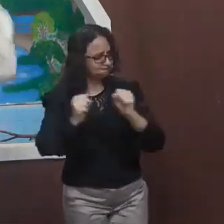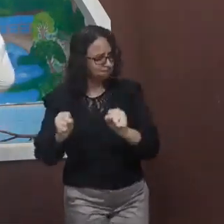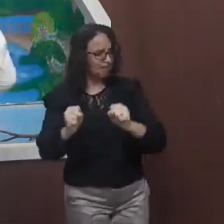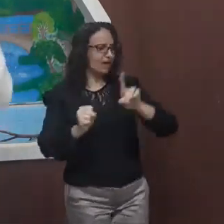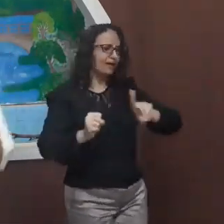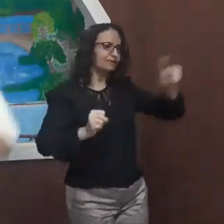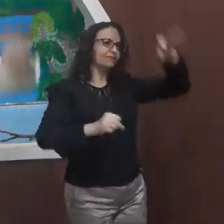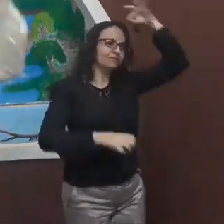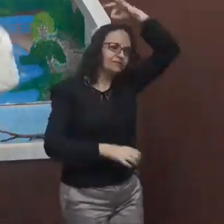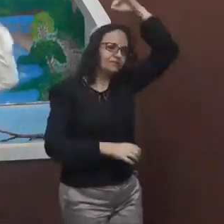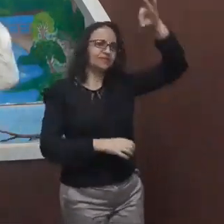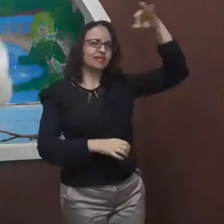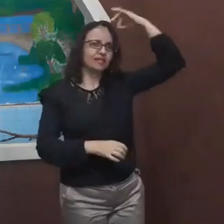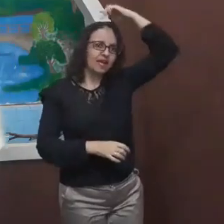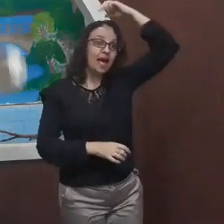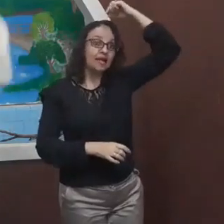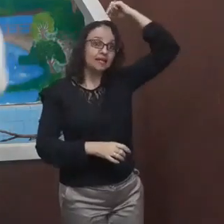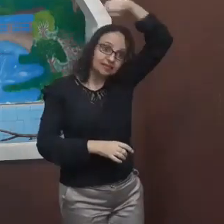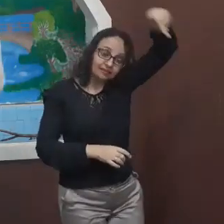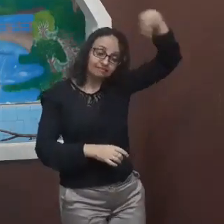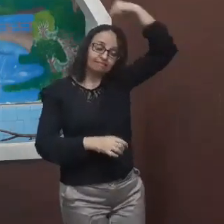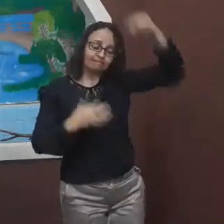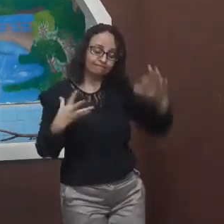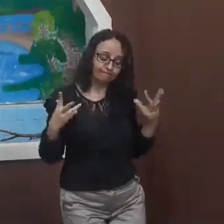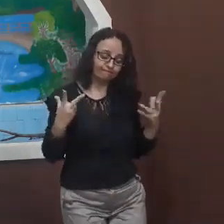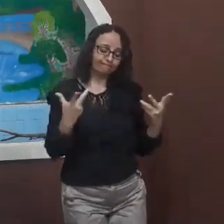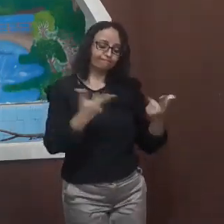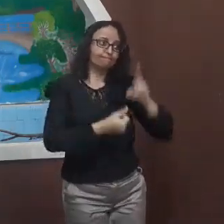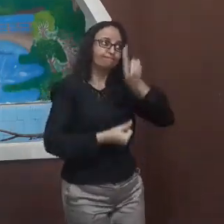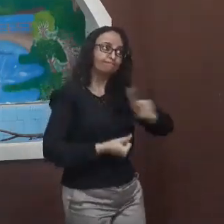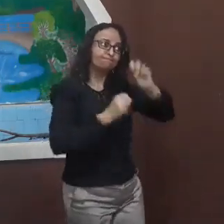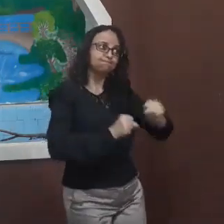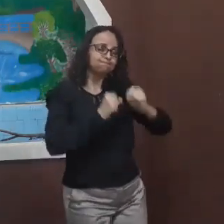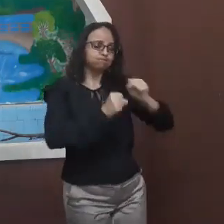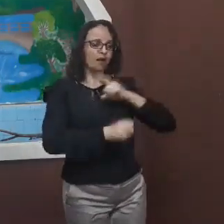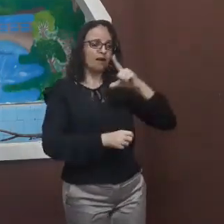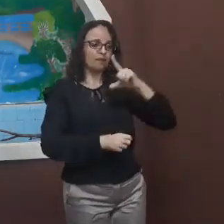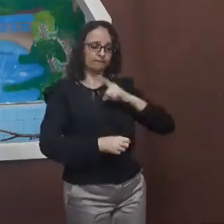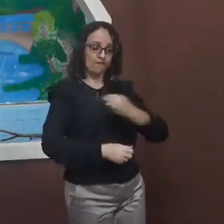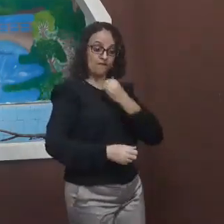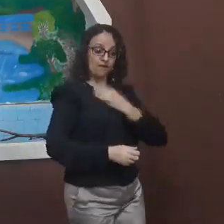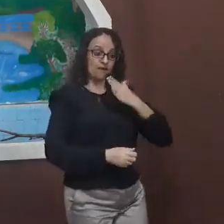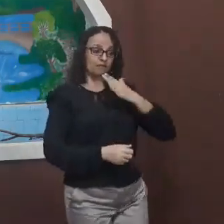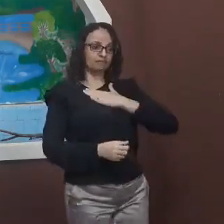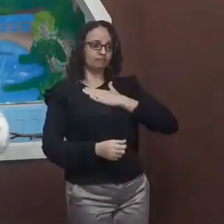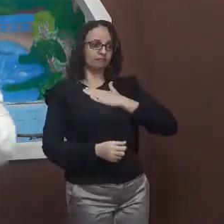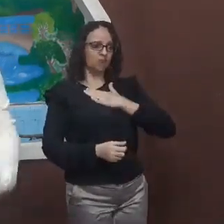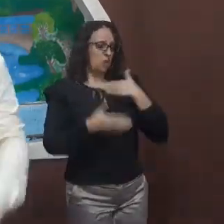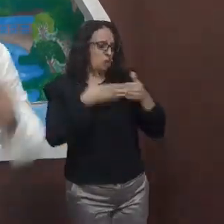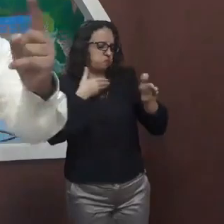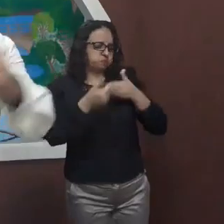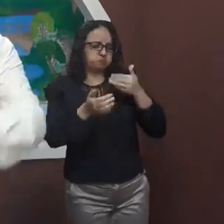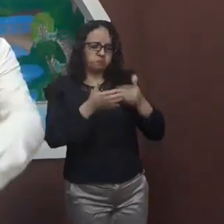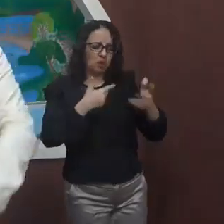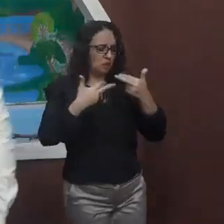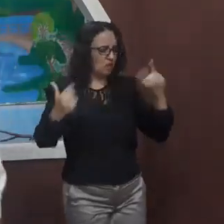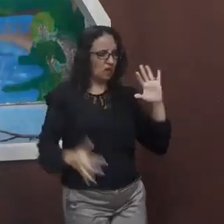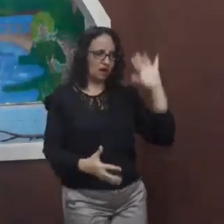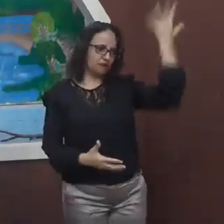poderoso, Deus é excelso, Deus é maravilhoso, Deus é o Deus todo-poderoso da minha vida. Não importa o que aconteça,